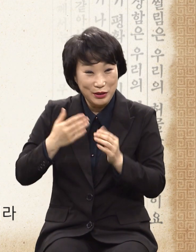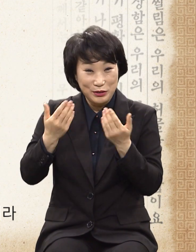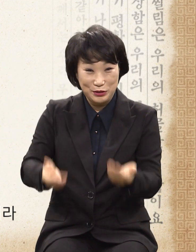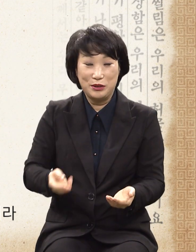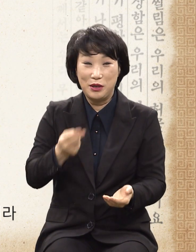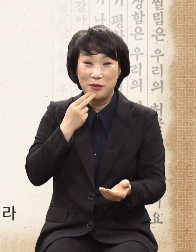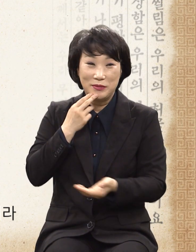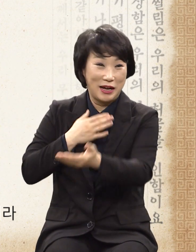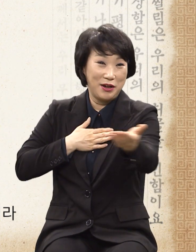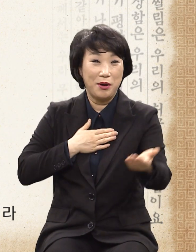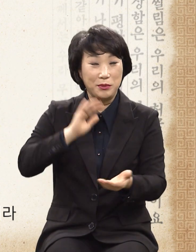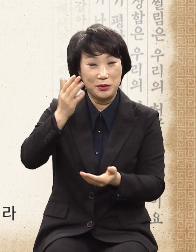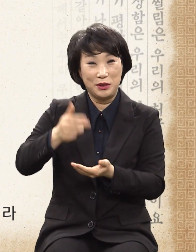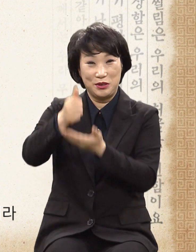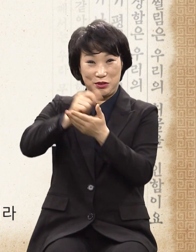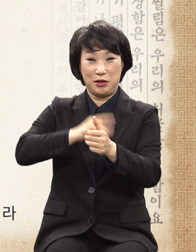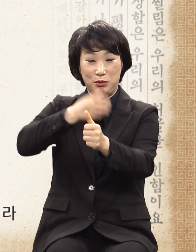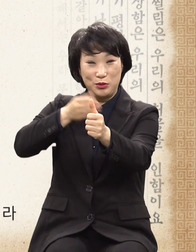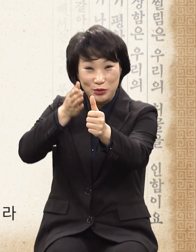이름으로 축원합니다.